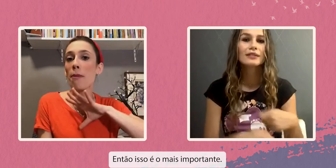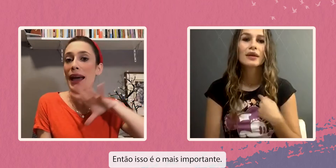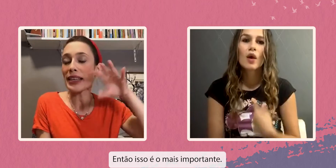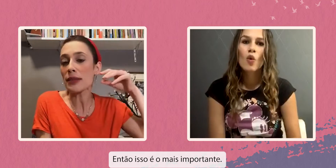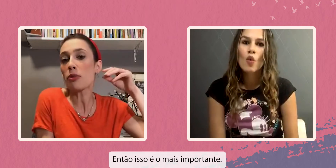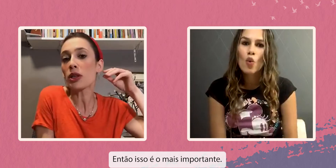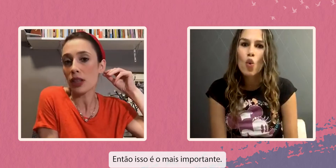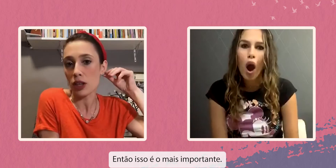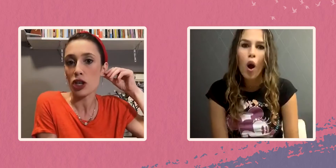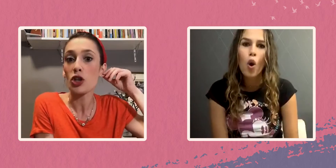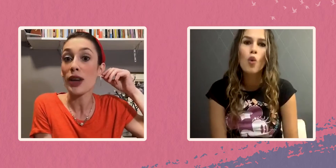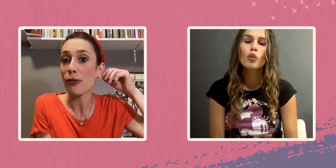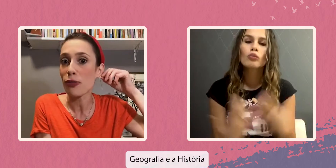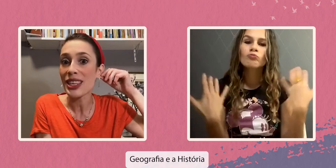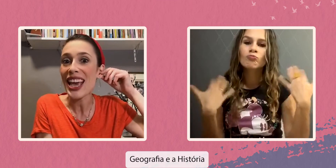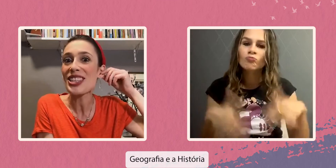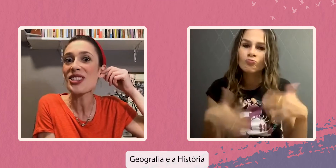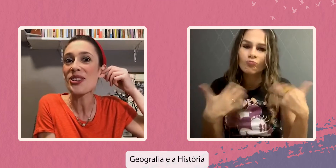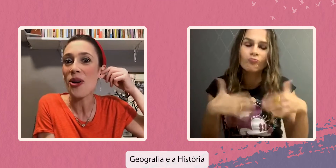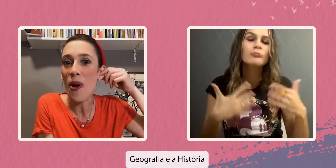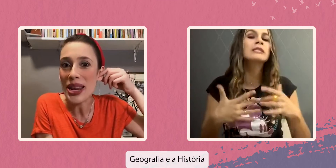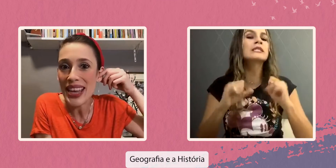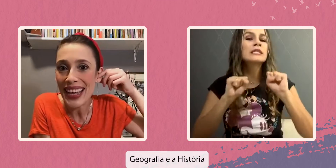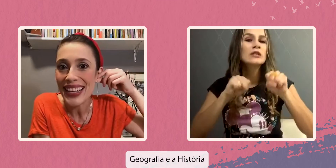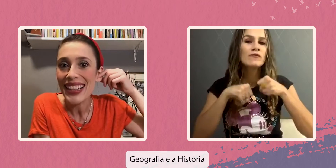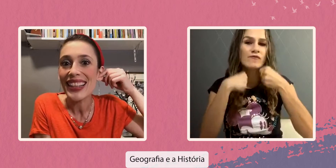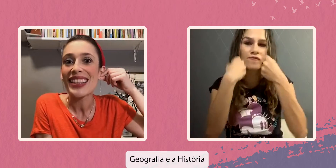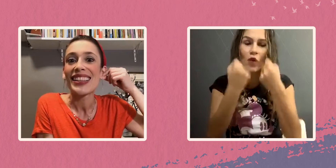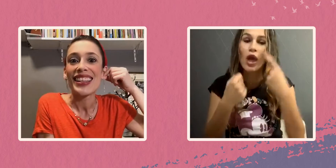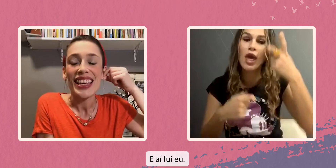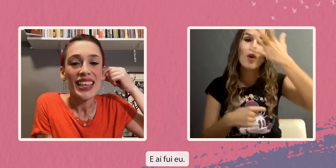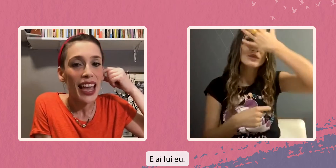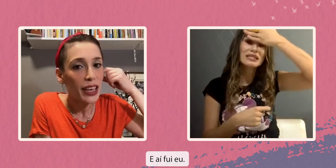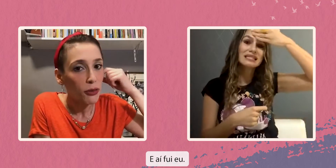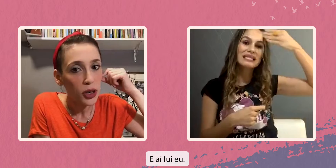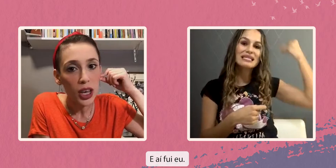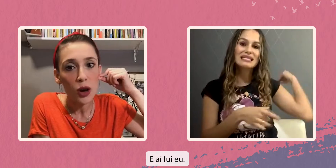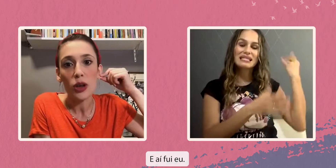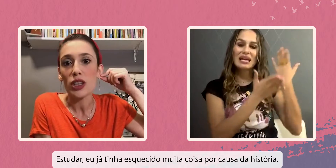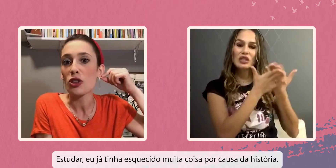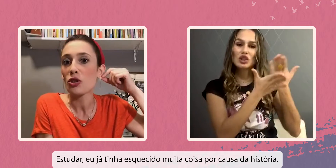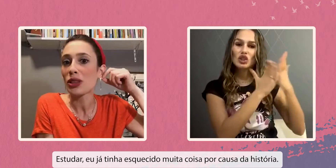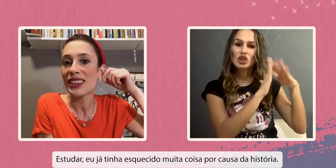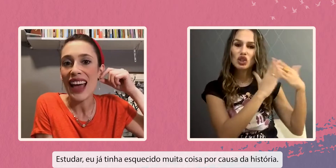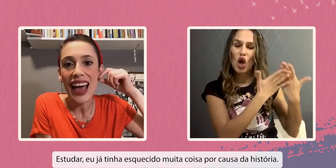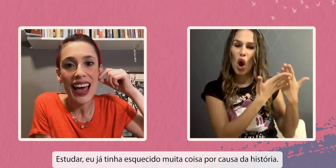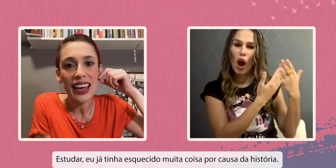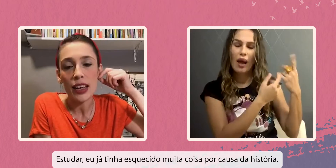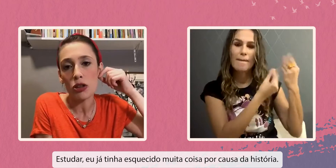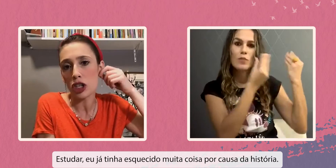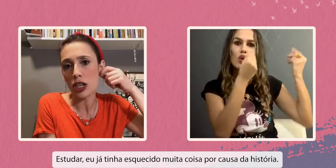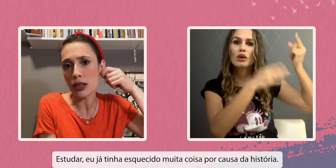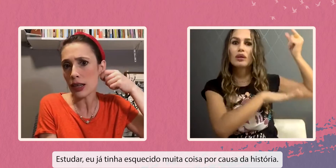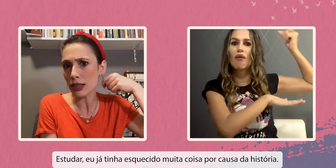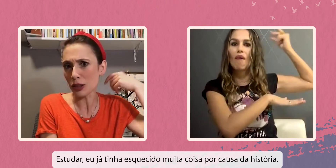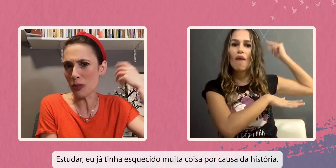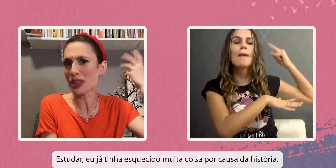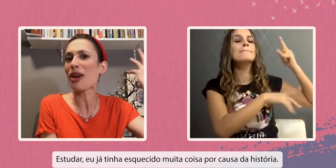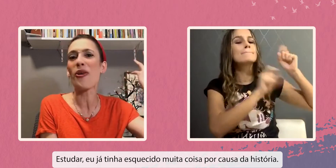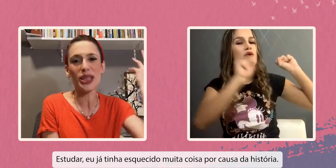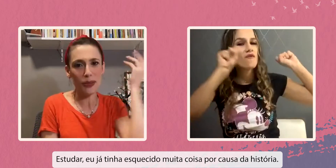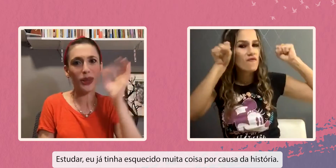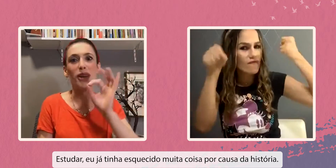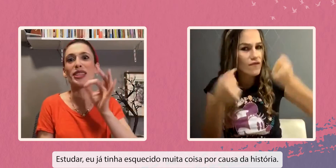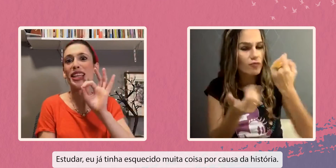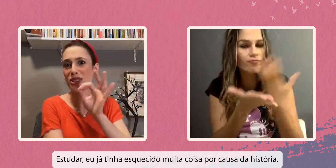isso era o mais importante, a geografia e a história. E aí fui eu estudar. Eu já tinha esquecido